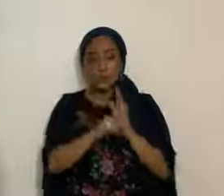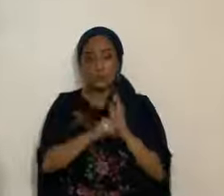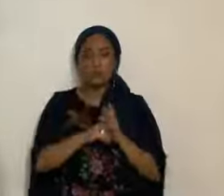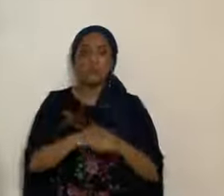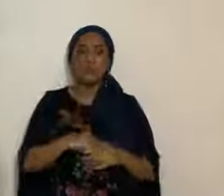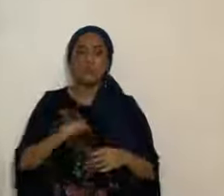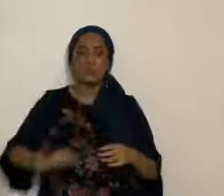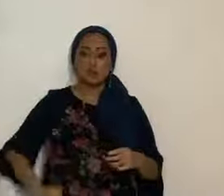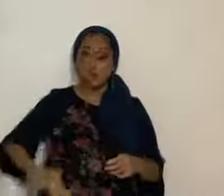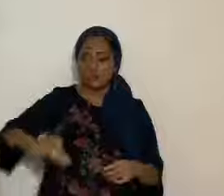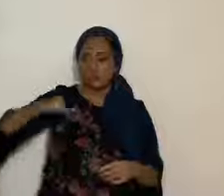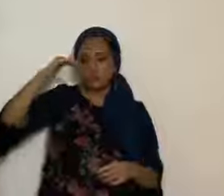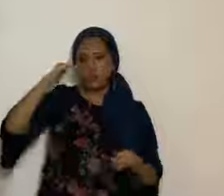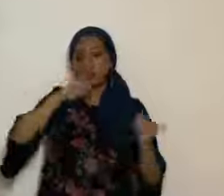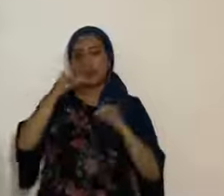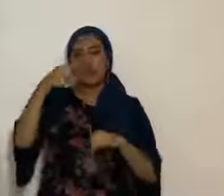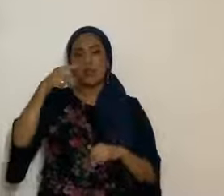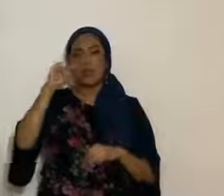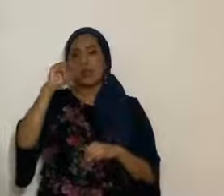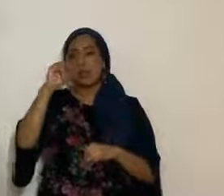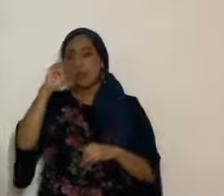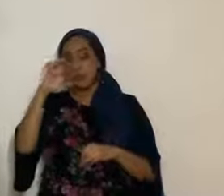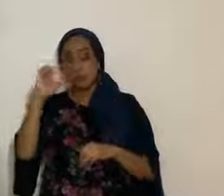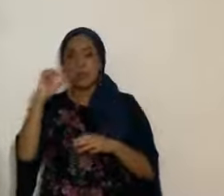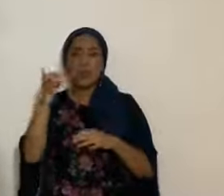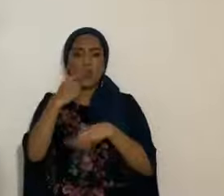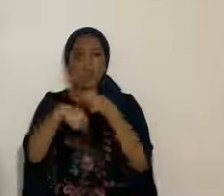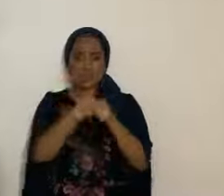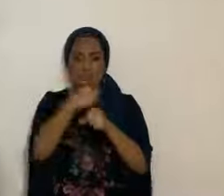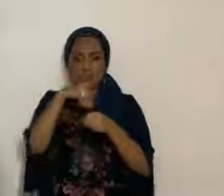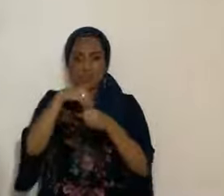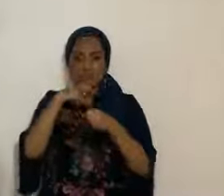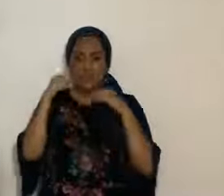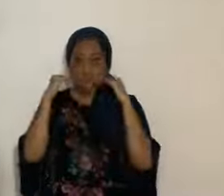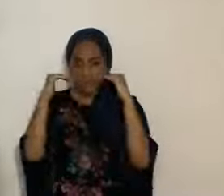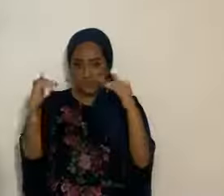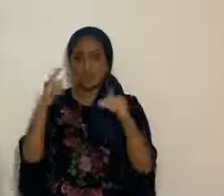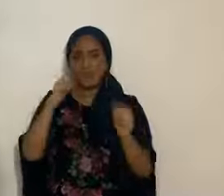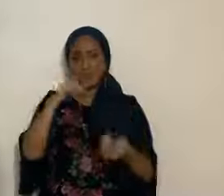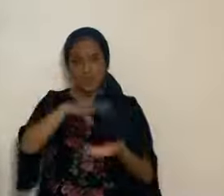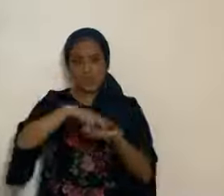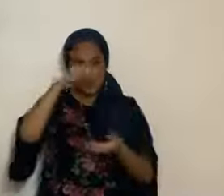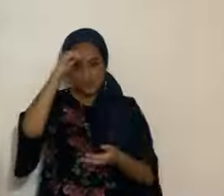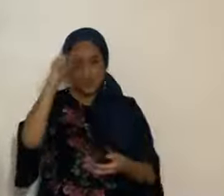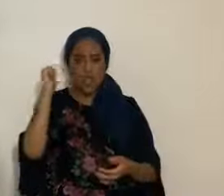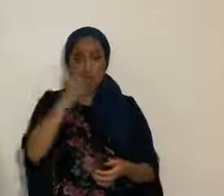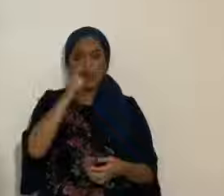un príncipe. Durante todos esos años en el desierto, tuvo que aprender todo lo necesario